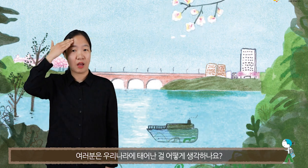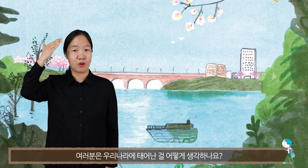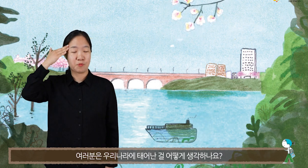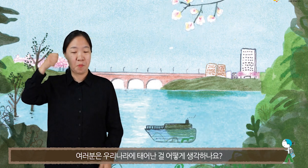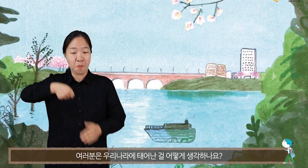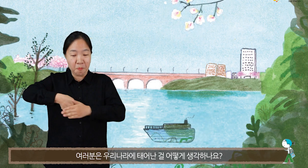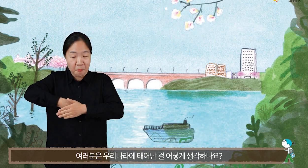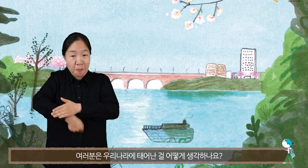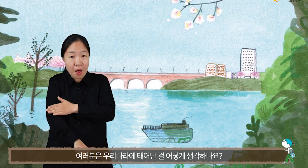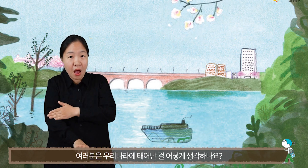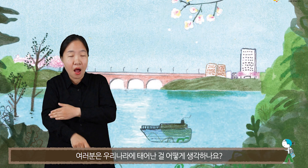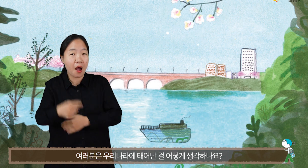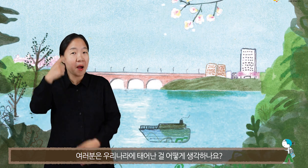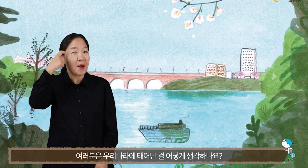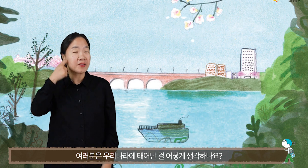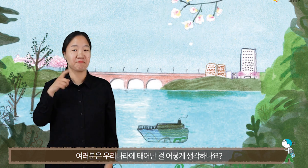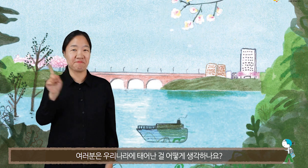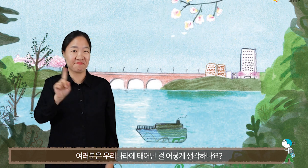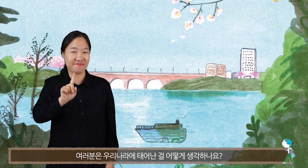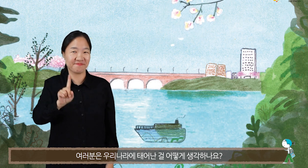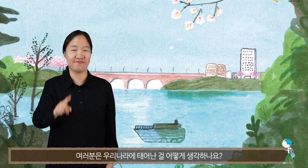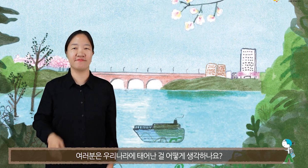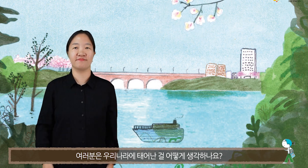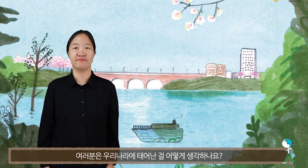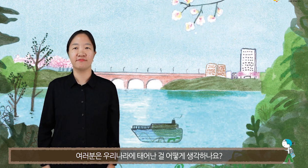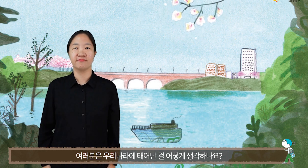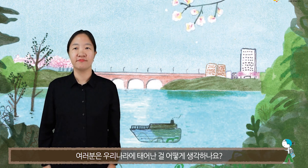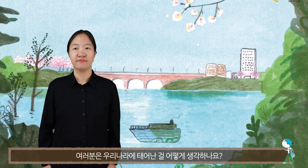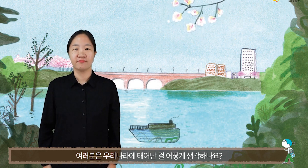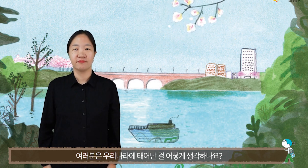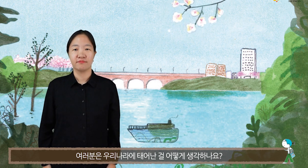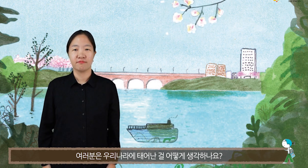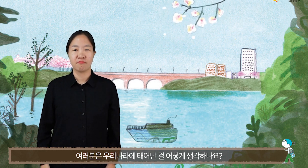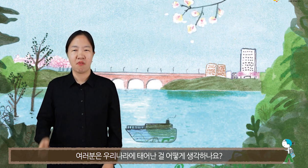여러분은 우리나라에 태어난 걸 어떻게 생각하나요?